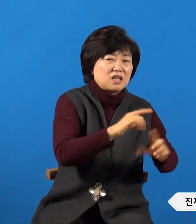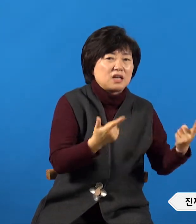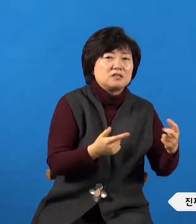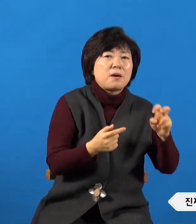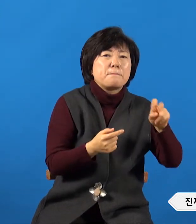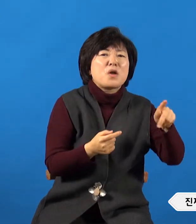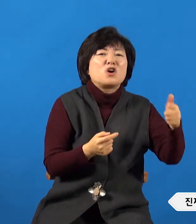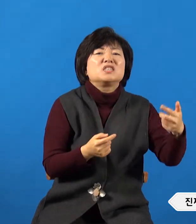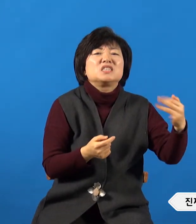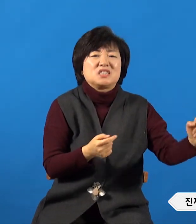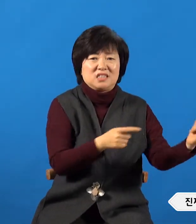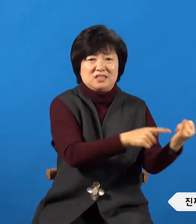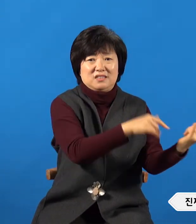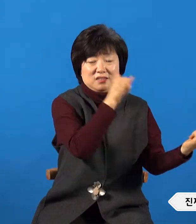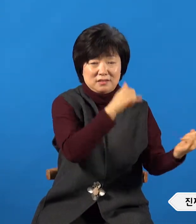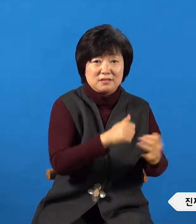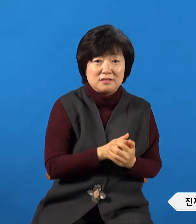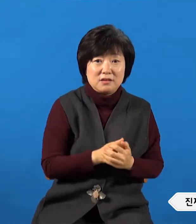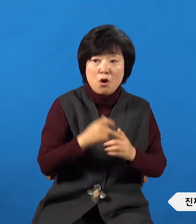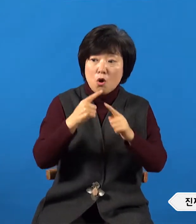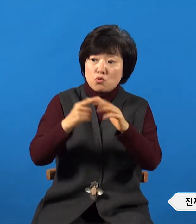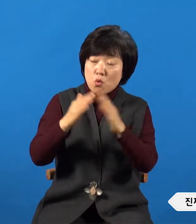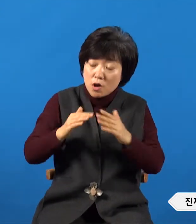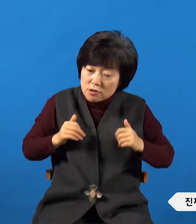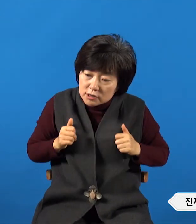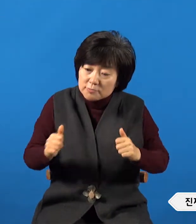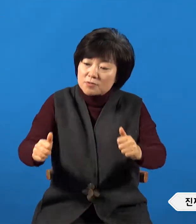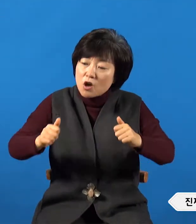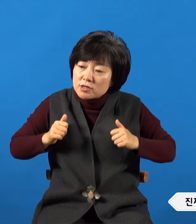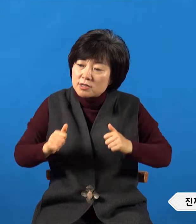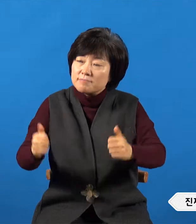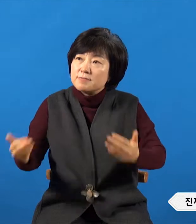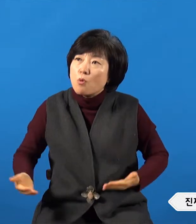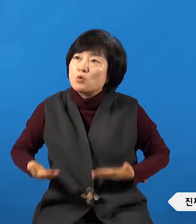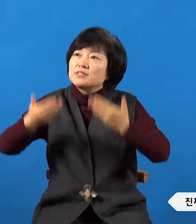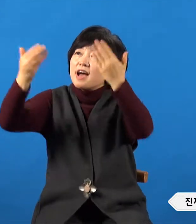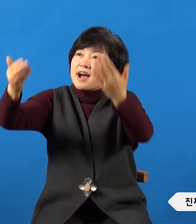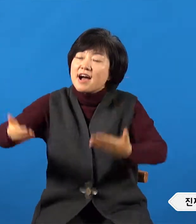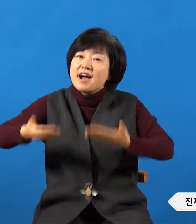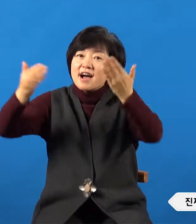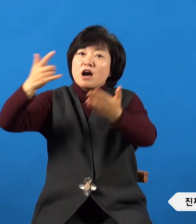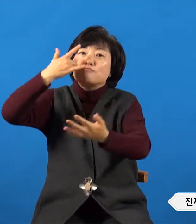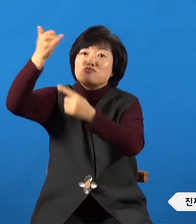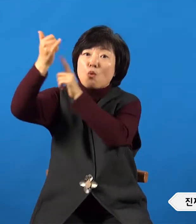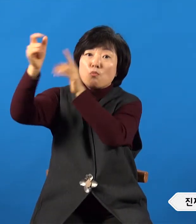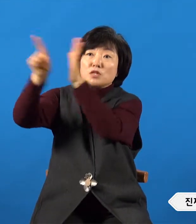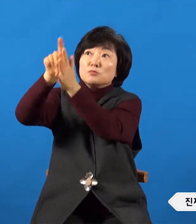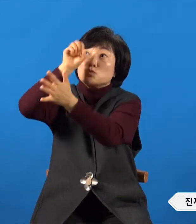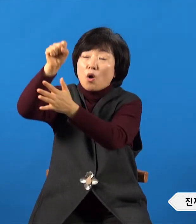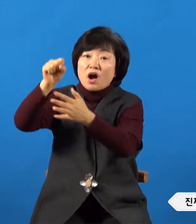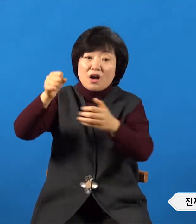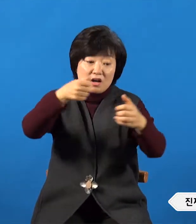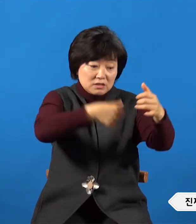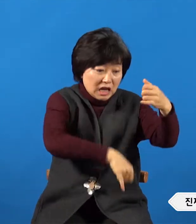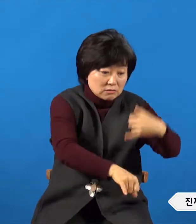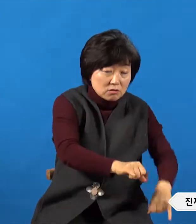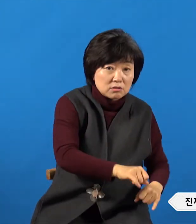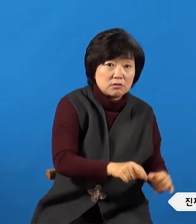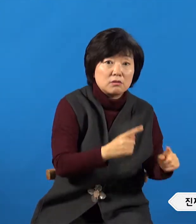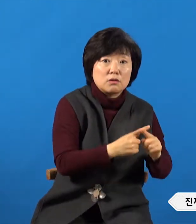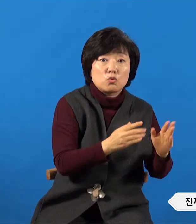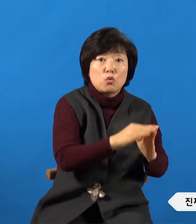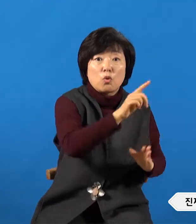열심히 봉사하는 그렇게 성실한 부모님들을 두고 있지만 그 부모님의 관계의 모습 때문에